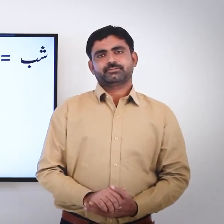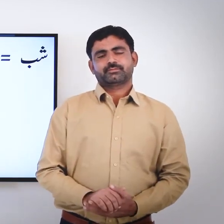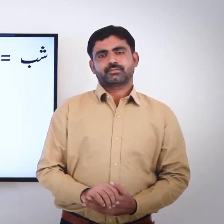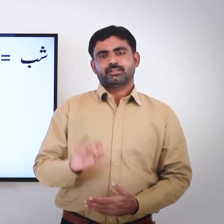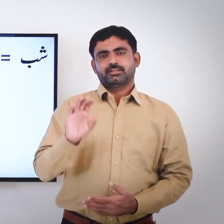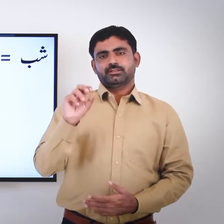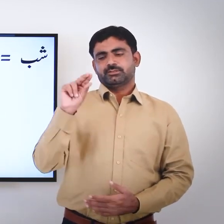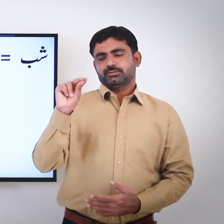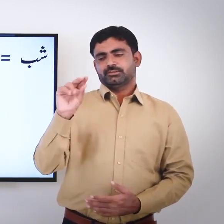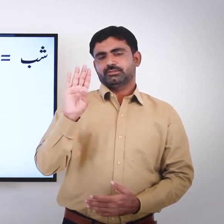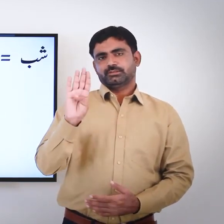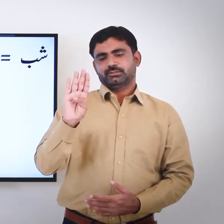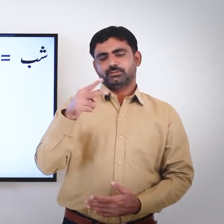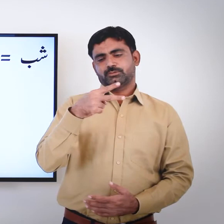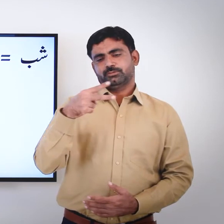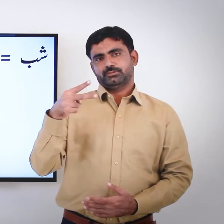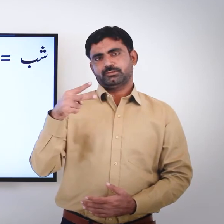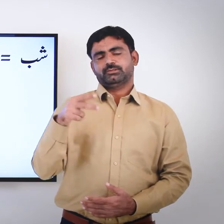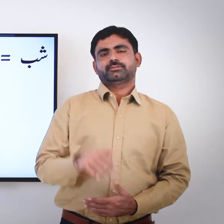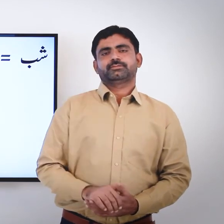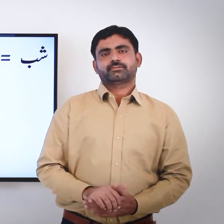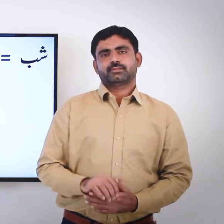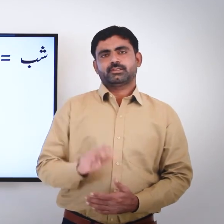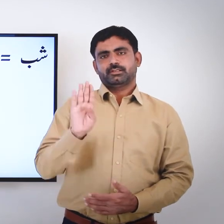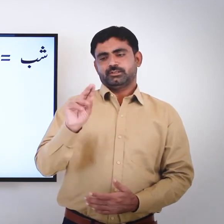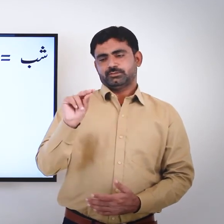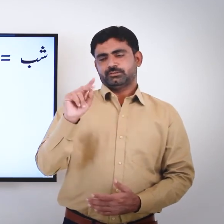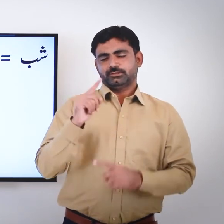شب برابر ہے شین جمع بے،